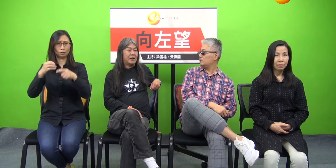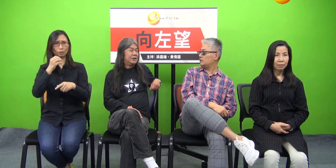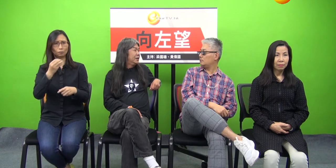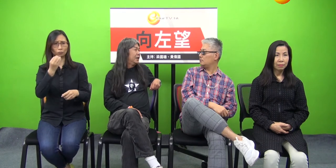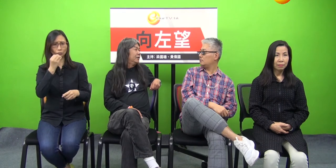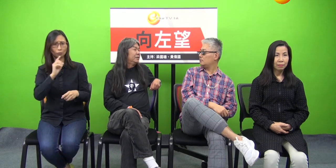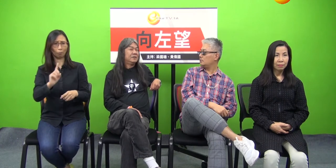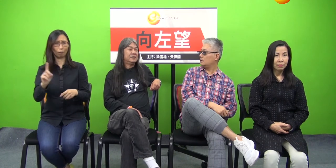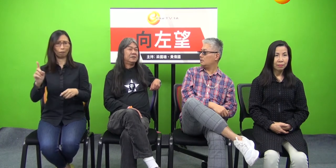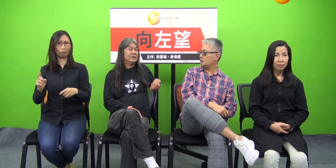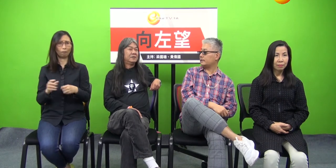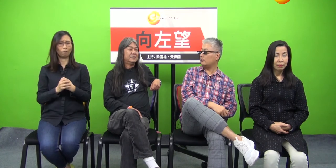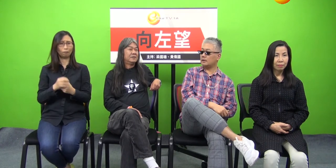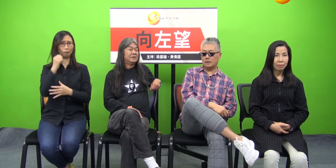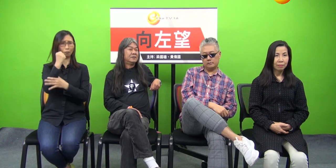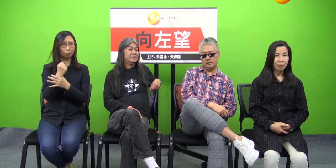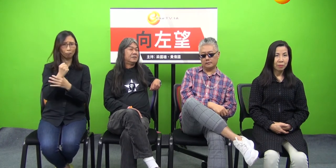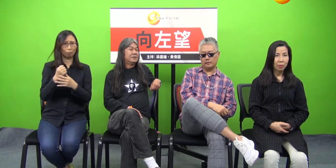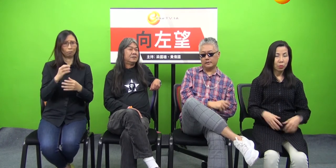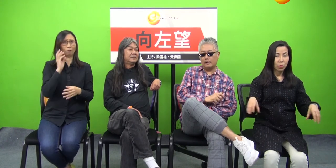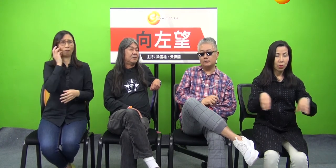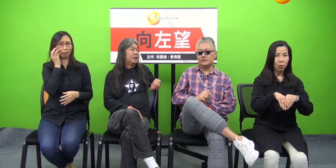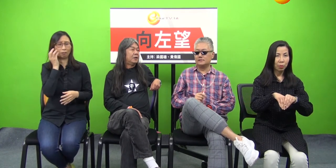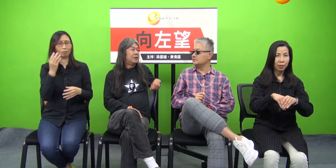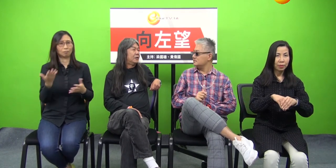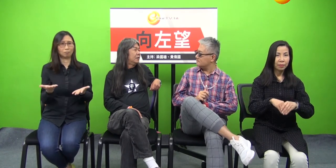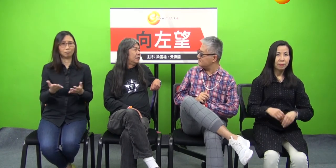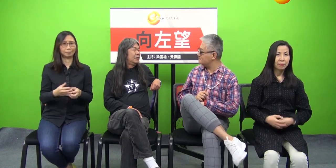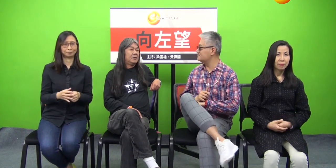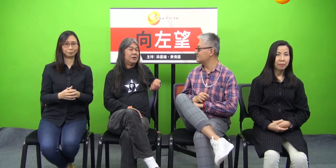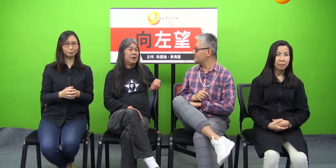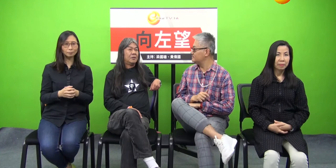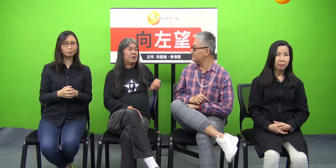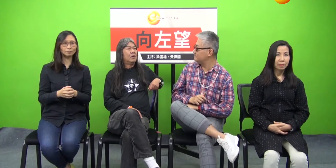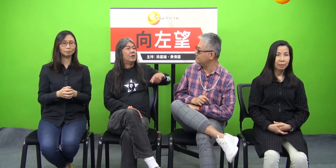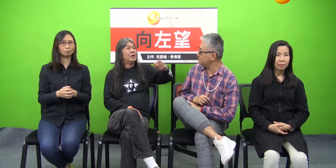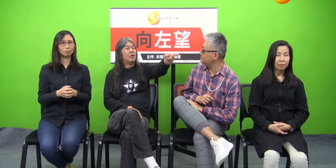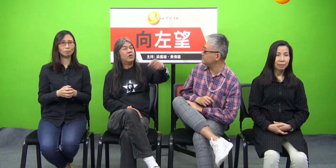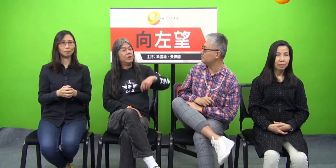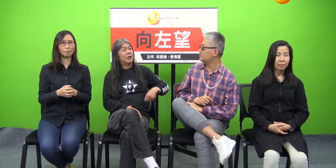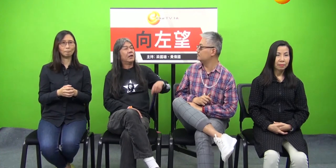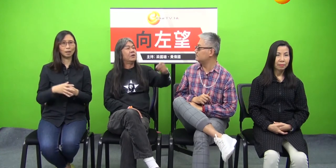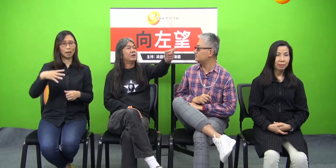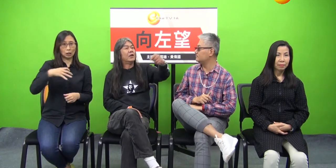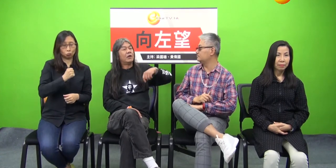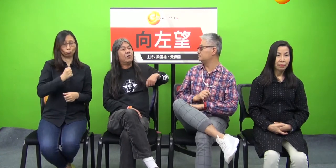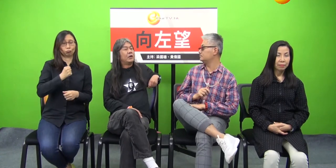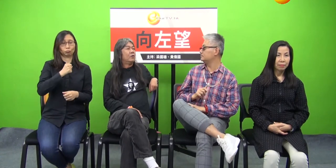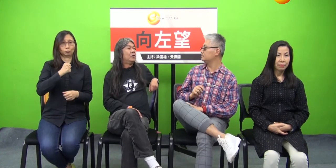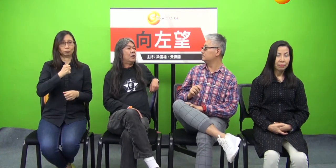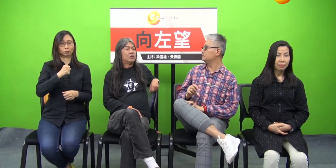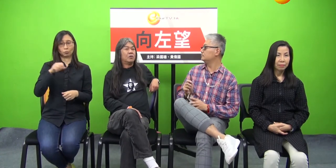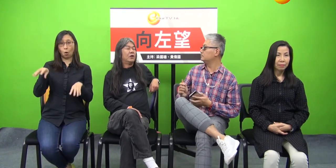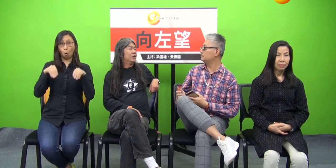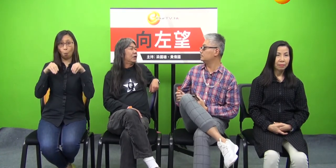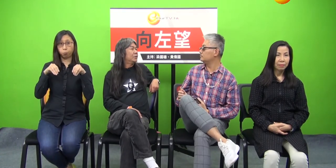食屎噶你！ 兩溝啫，可能人哋兩溝啊嘛， 係咪？講權能，你有人哋澳洲